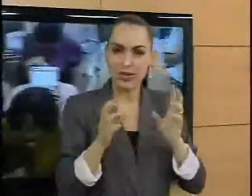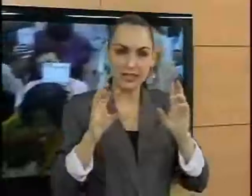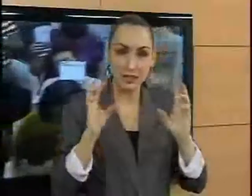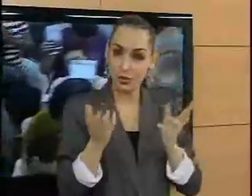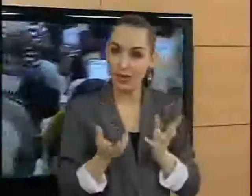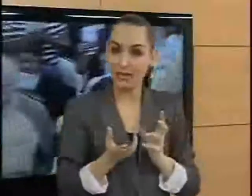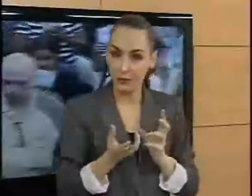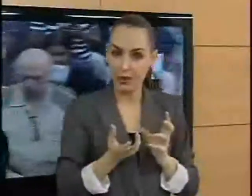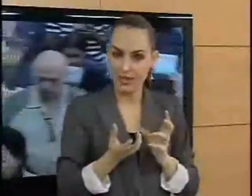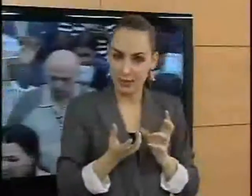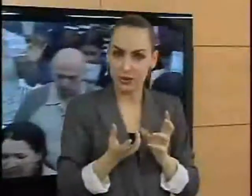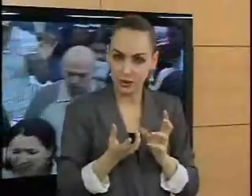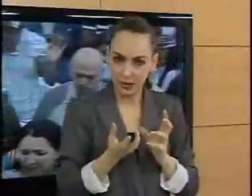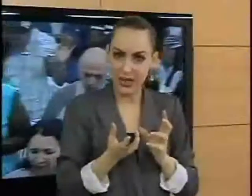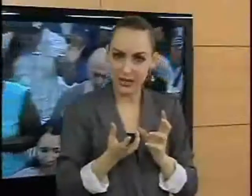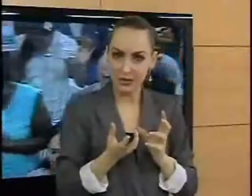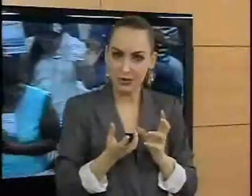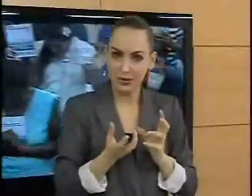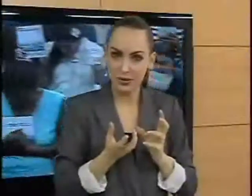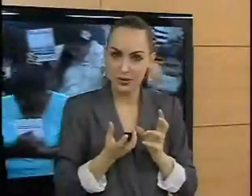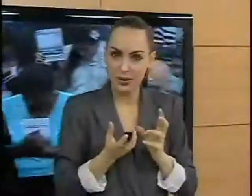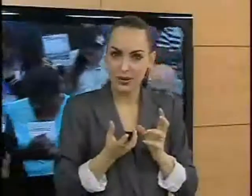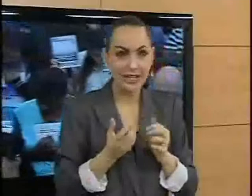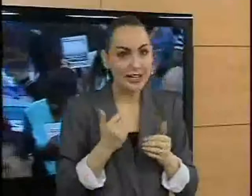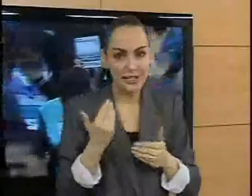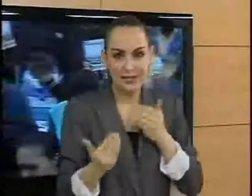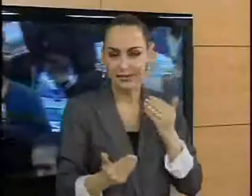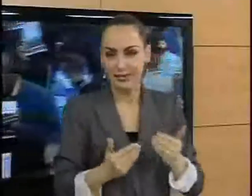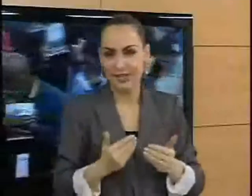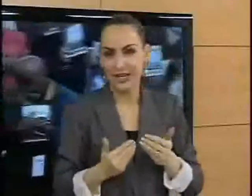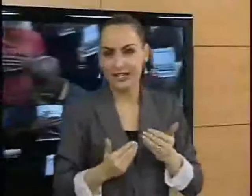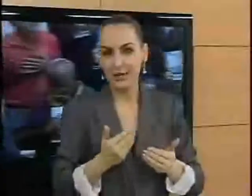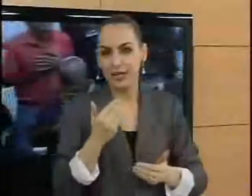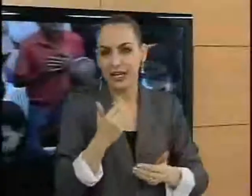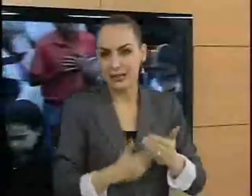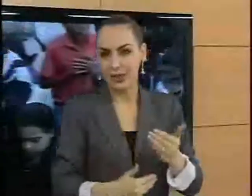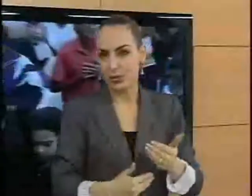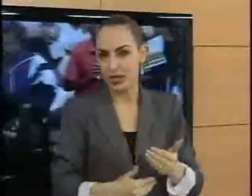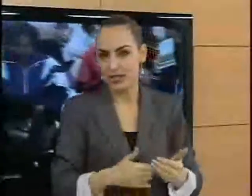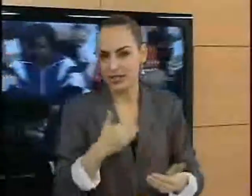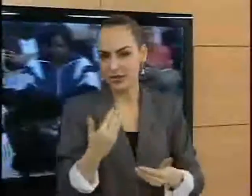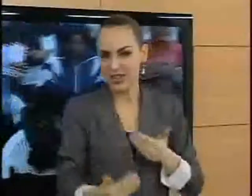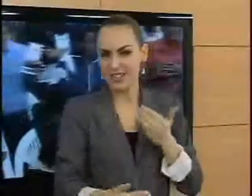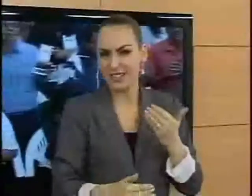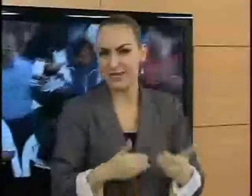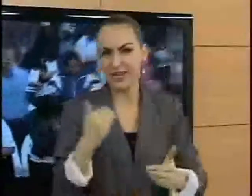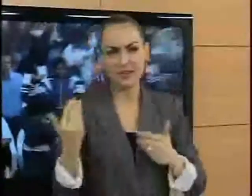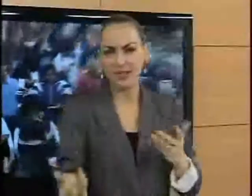seja dominada por pensamentos contrários? E aí, aquilo desce para o coração, vira sentimento e vira